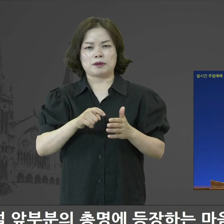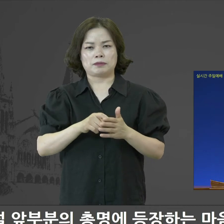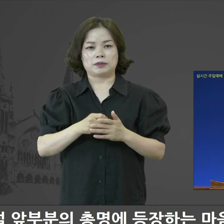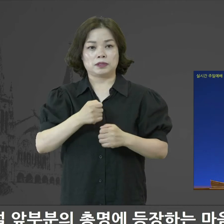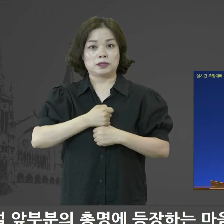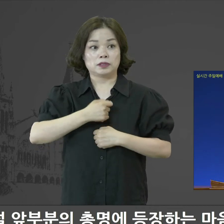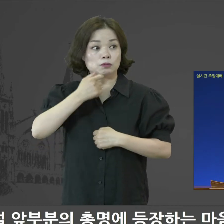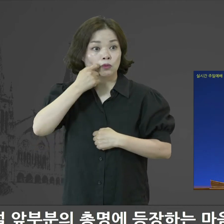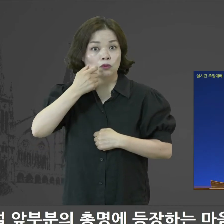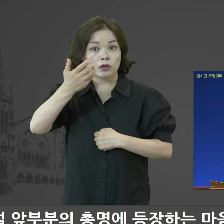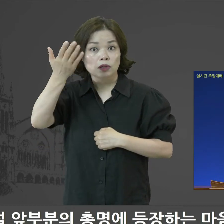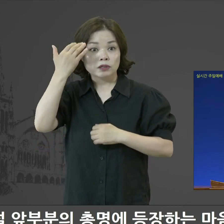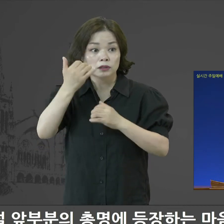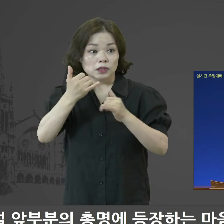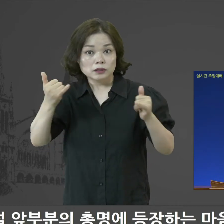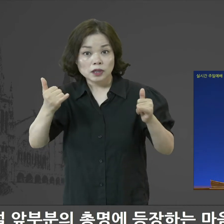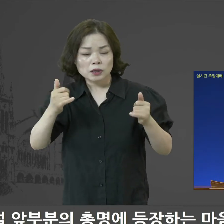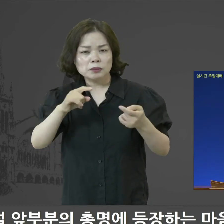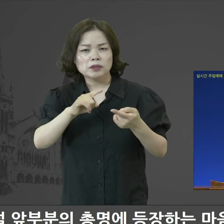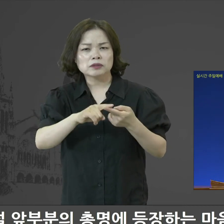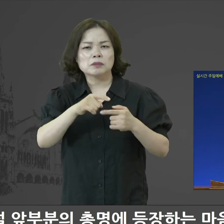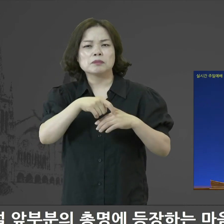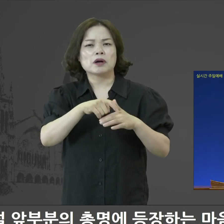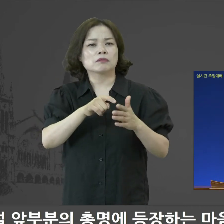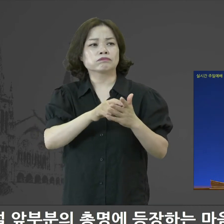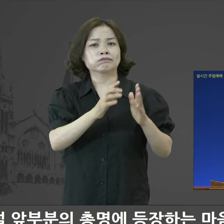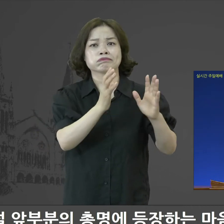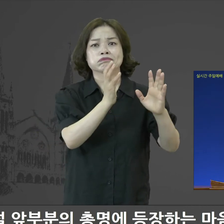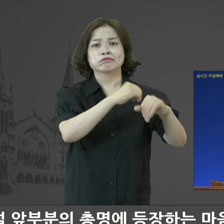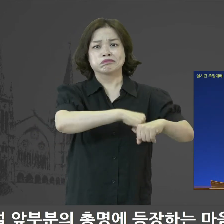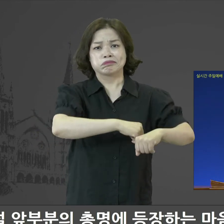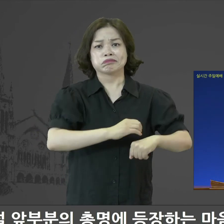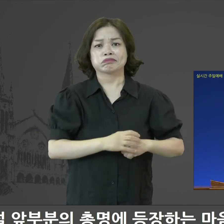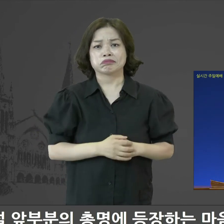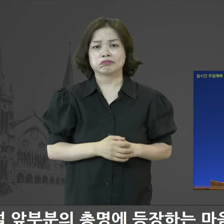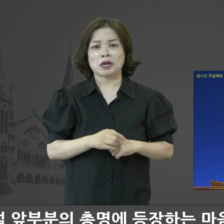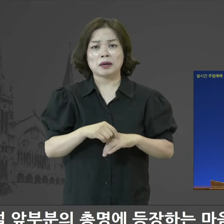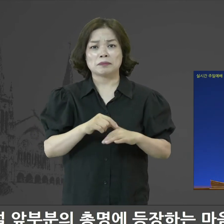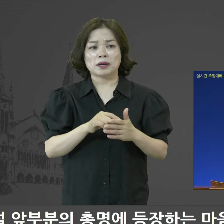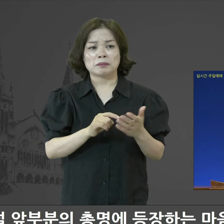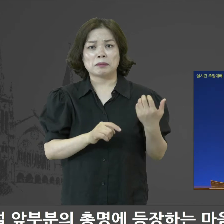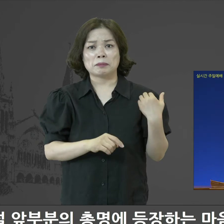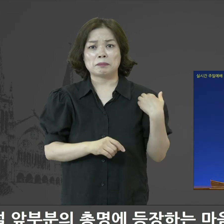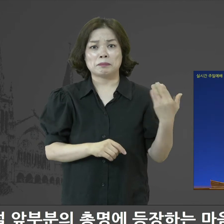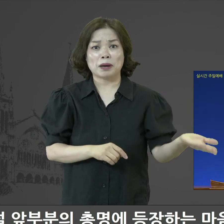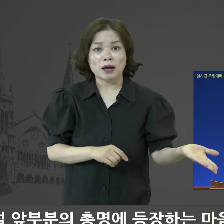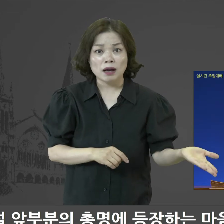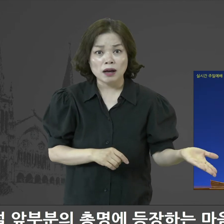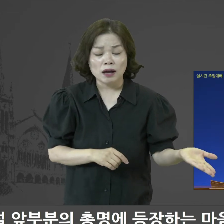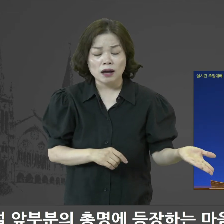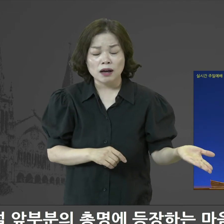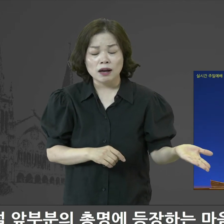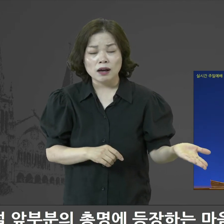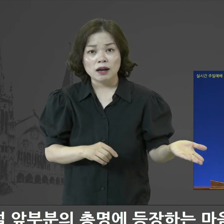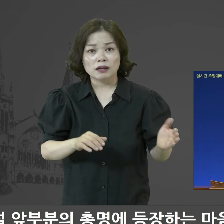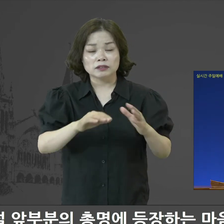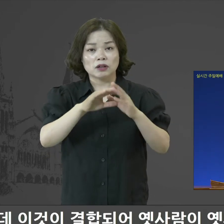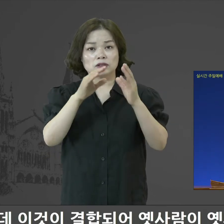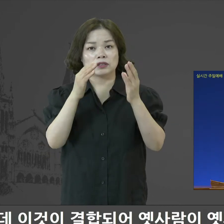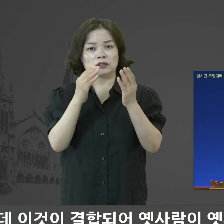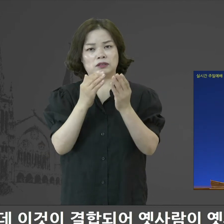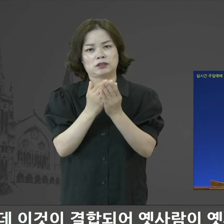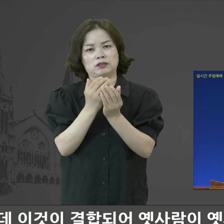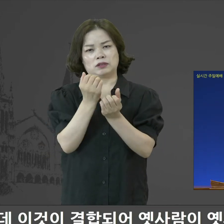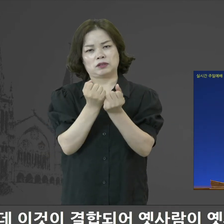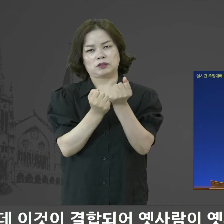있다. 옛사람이 옛사람인 것은 그 마음을 무너뜨리고 있다. 그 마음을 방치해서 그렇다. 이렇게 전체적으로